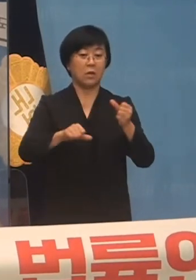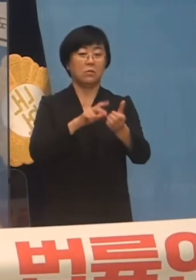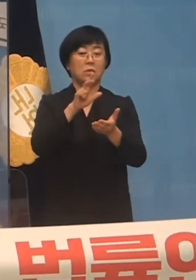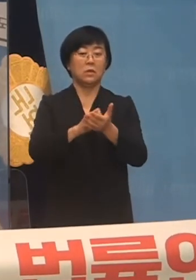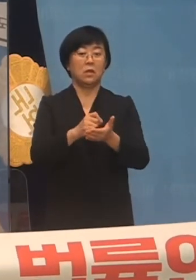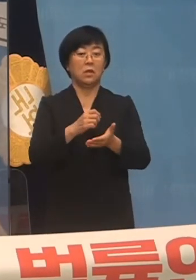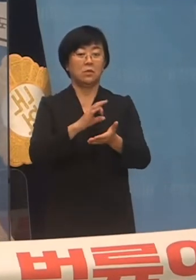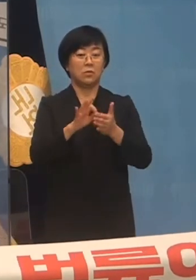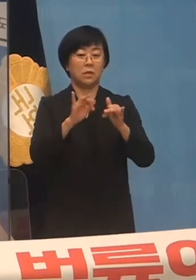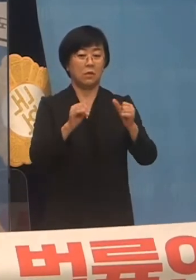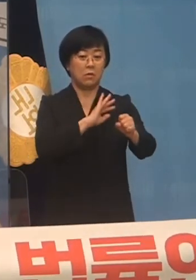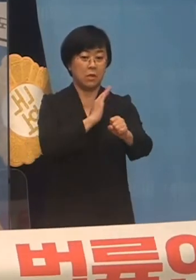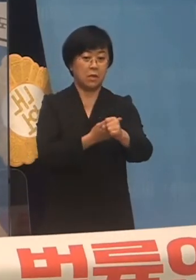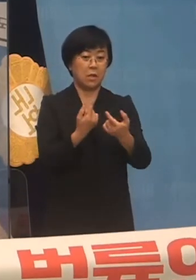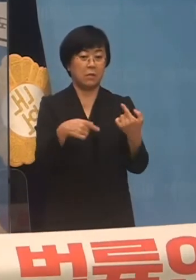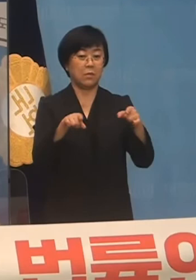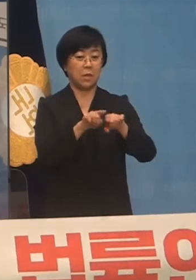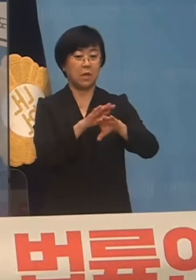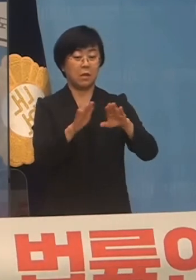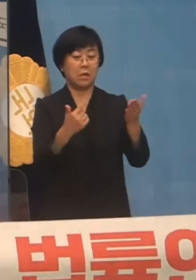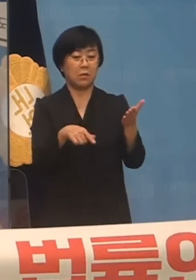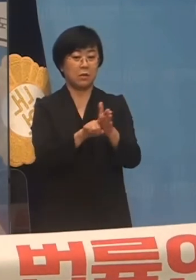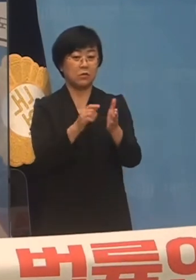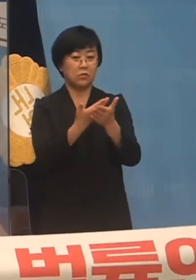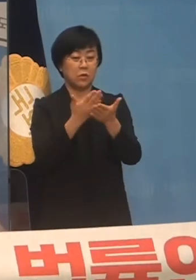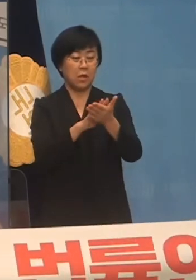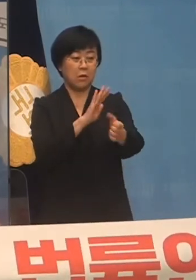함께 해결하기 위한 수리할